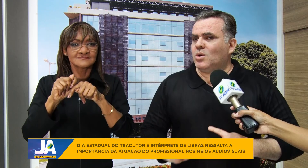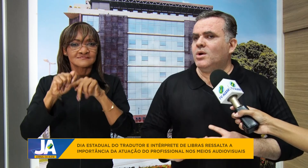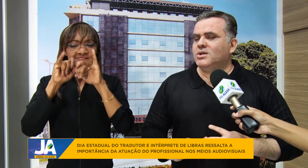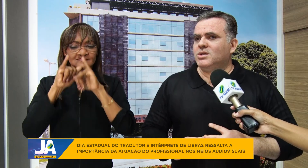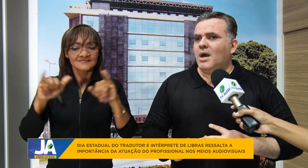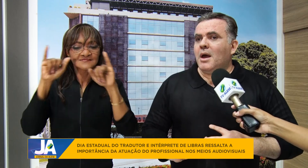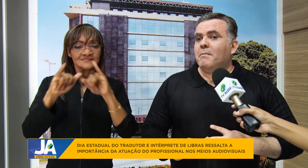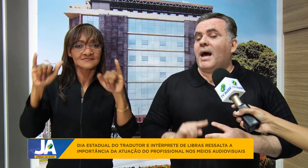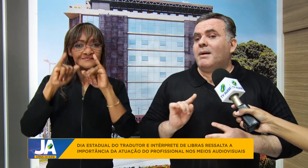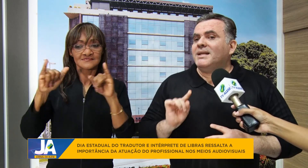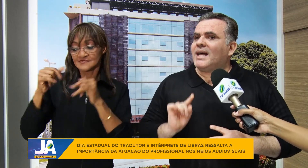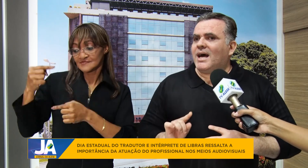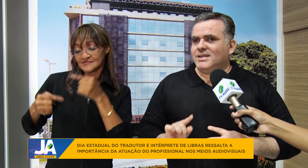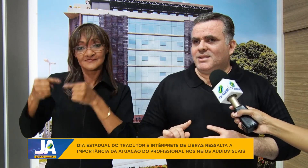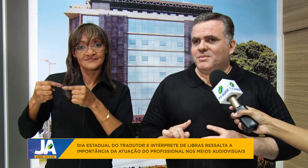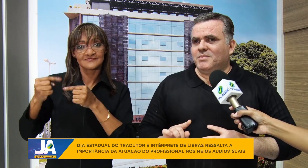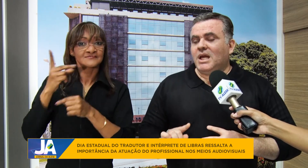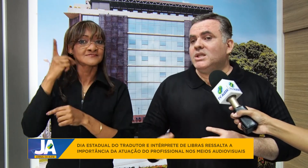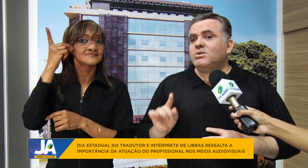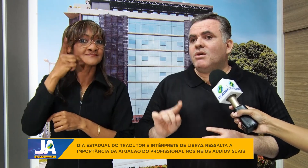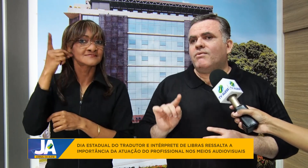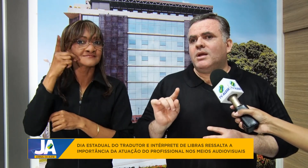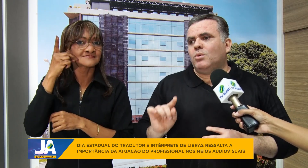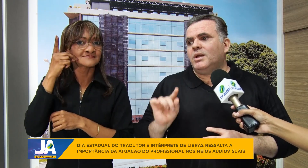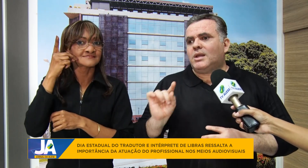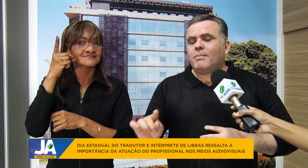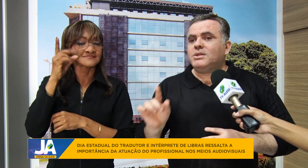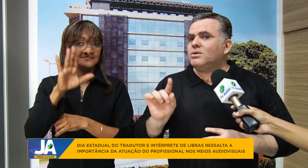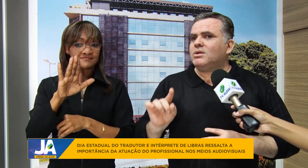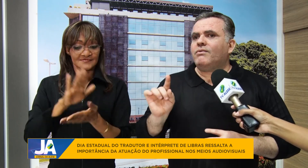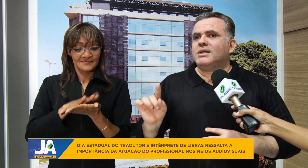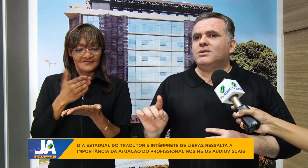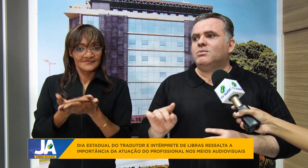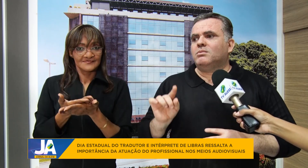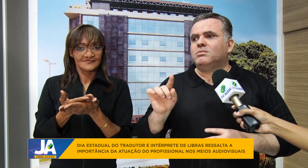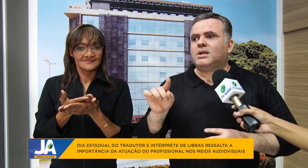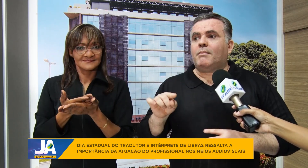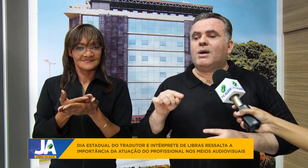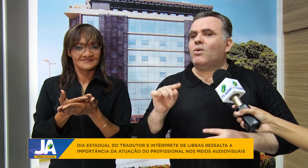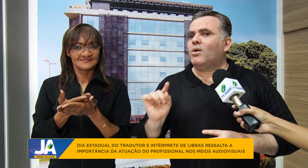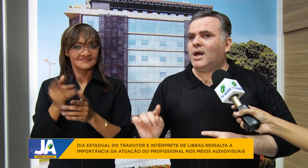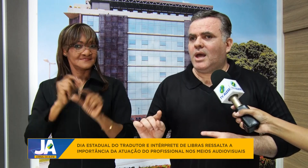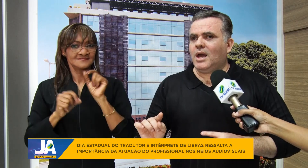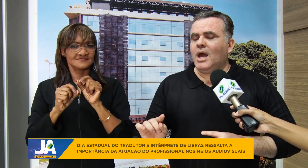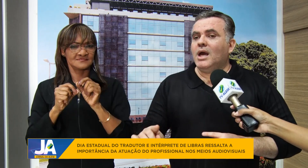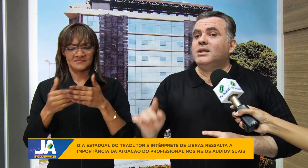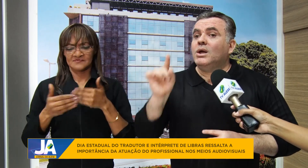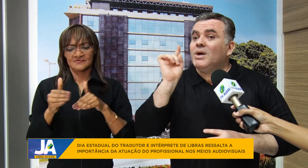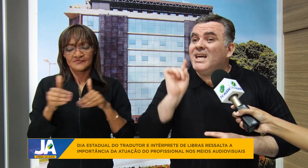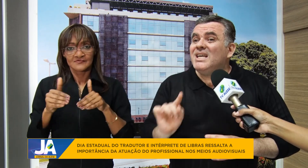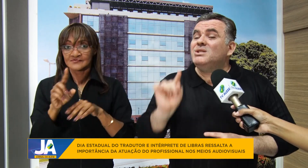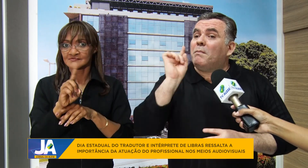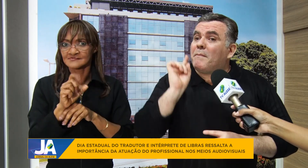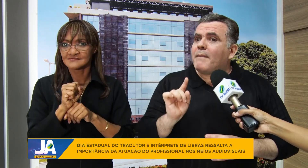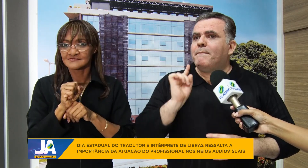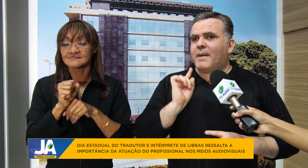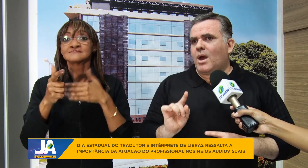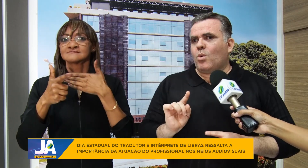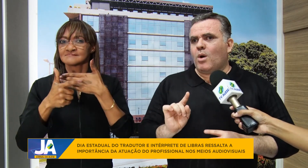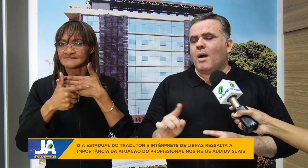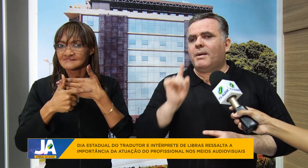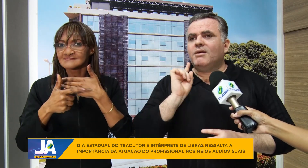discussões parlamentares. O intérprete não está fazendo um trabalho qualquer. Ele tem um grande